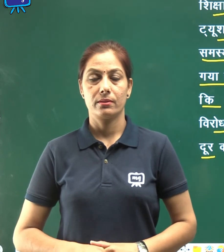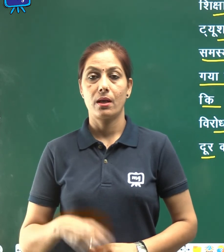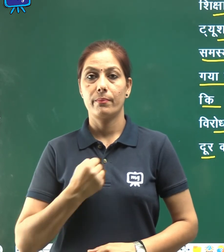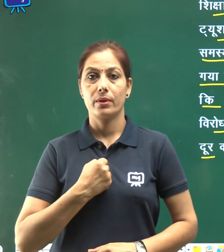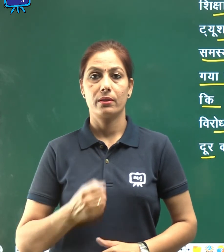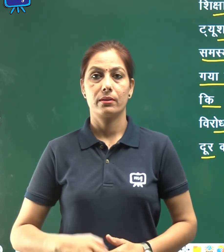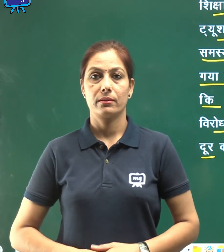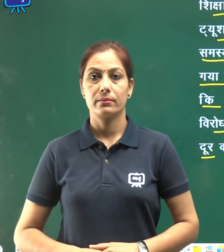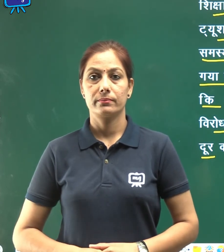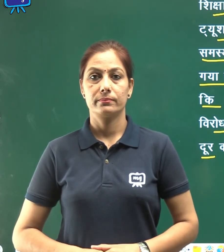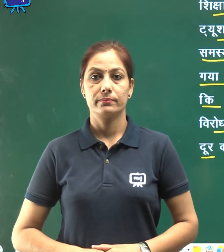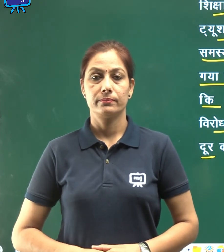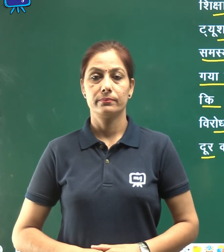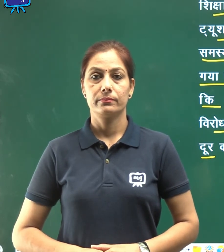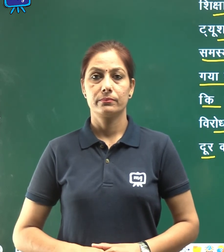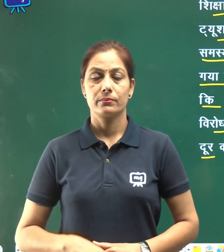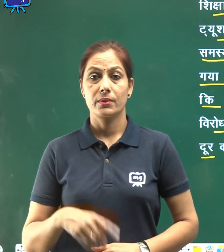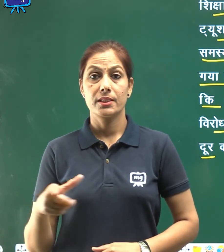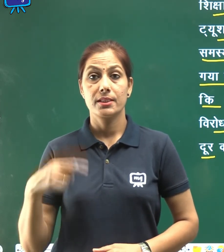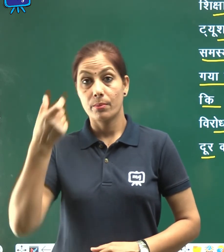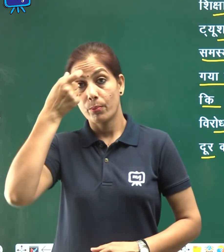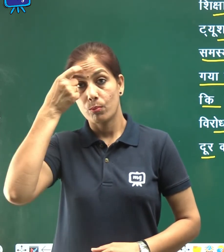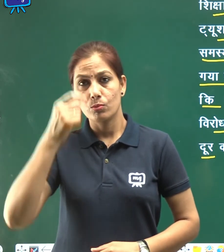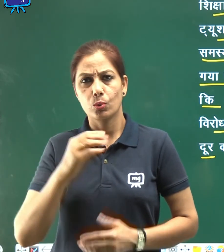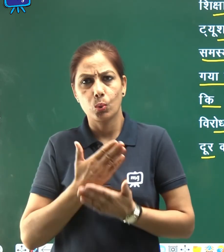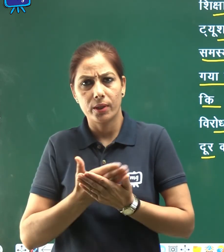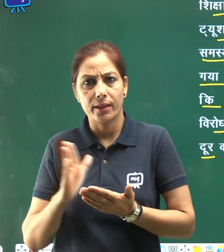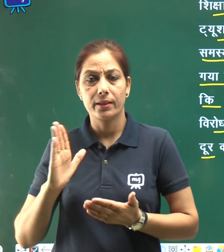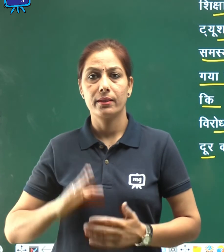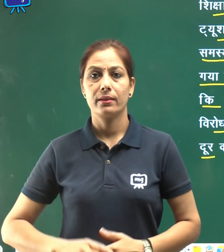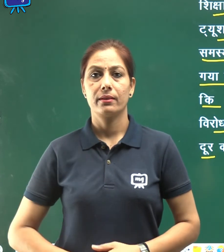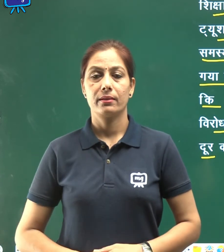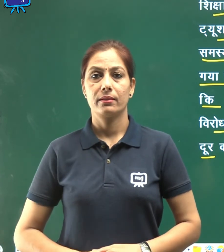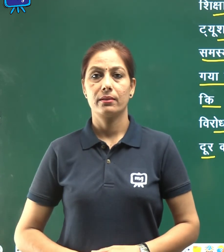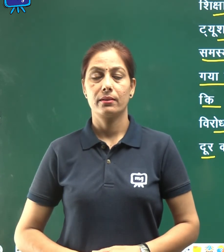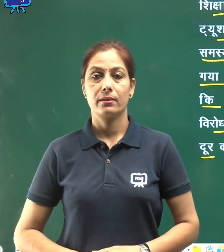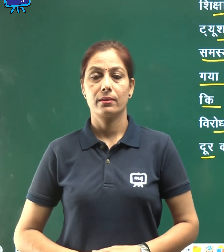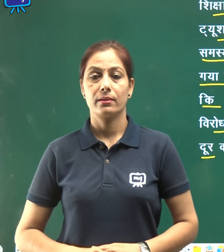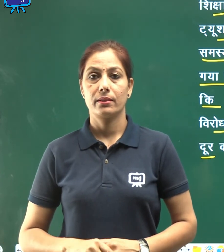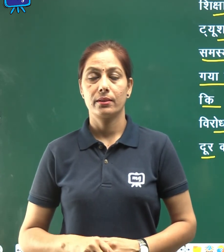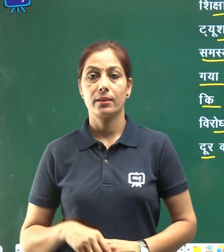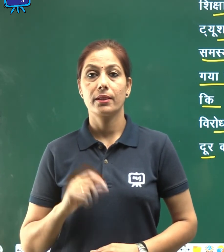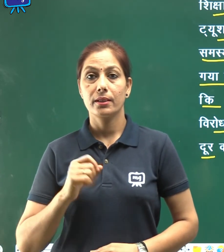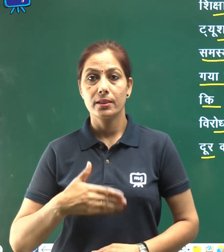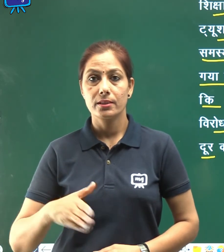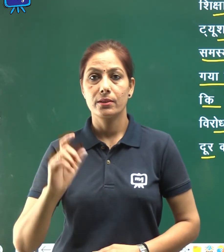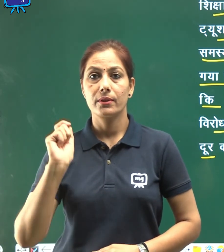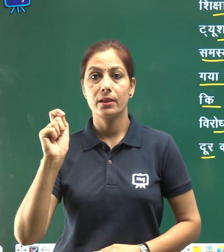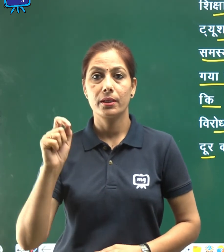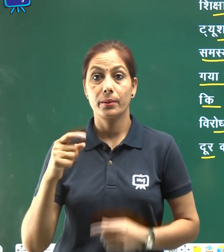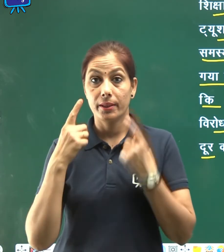हमने किसी समस्या को दूर करने के लिए किए जाने वाले प्रयासों